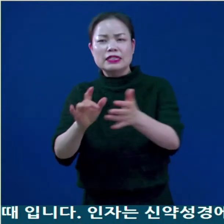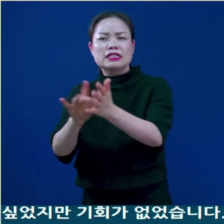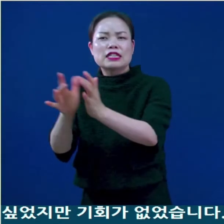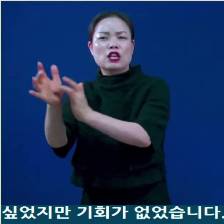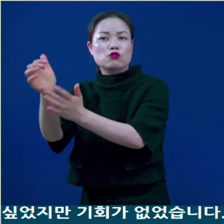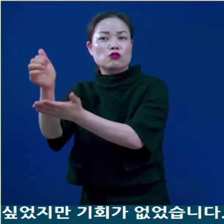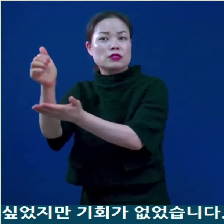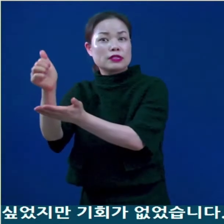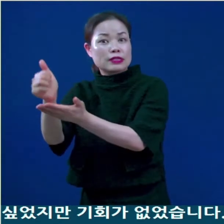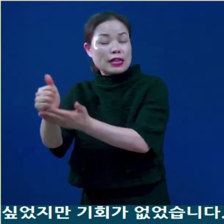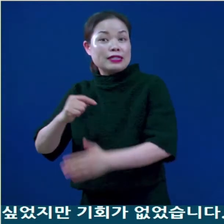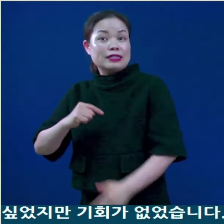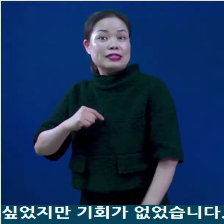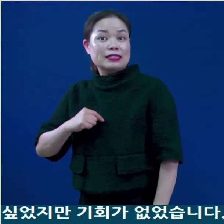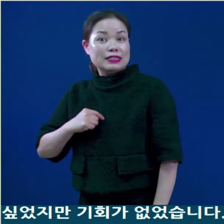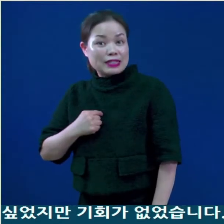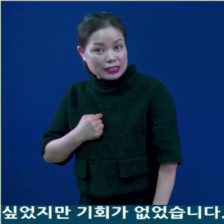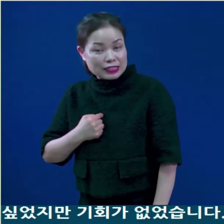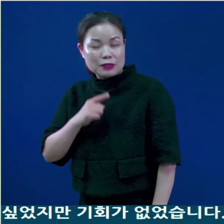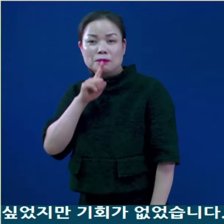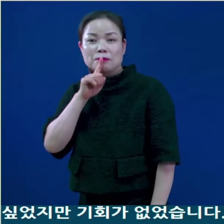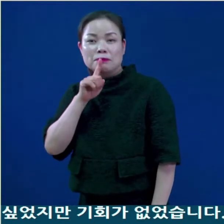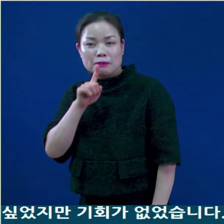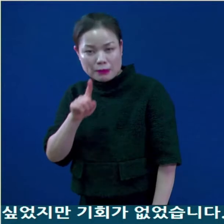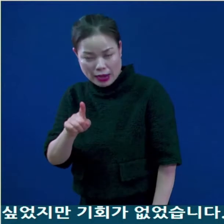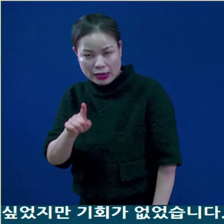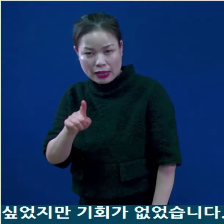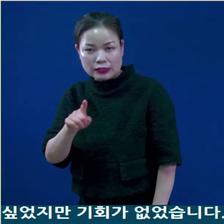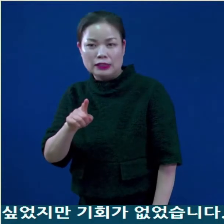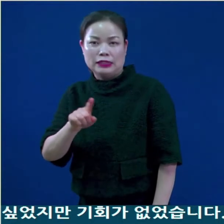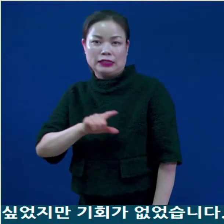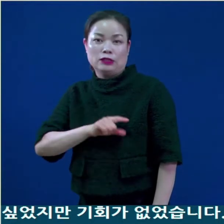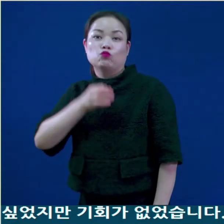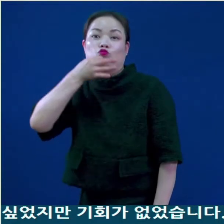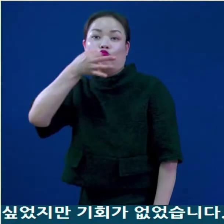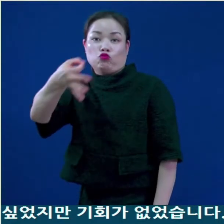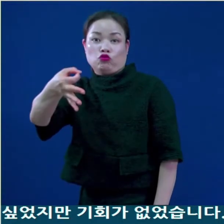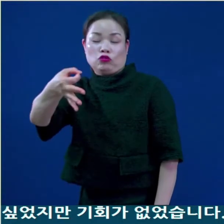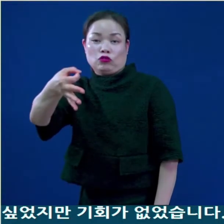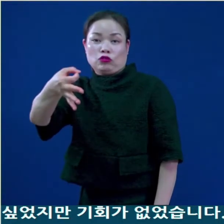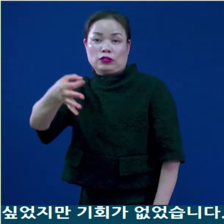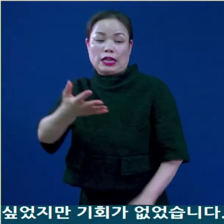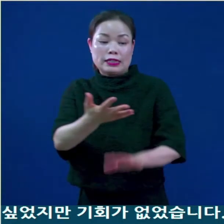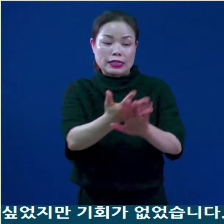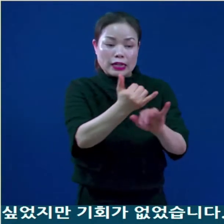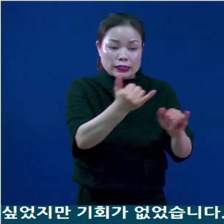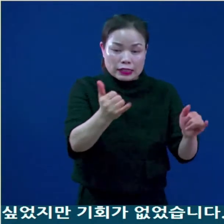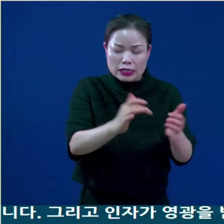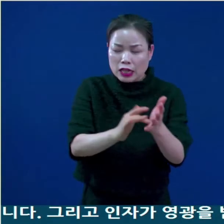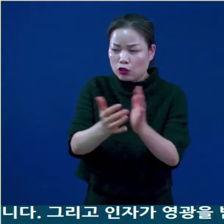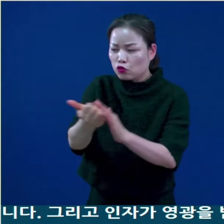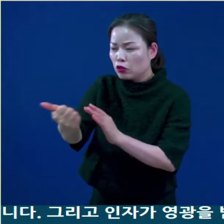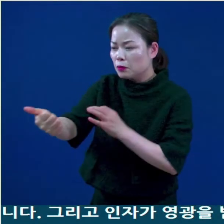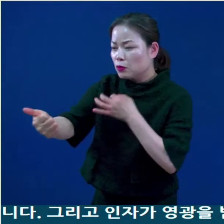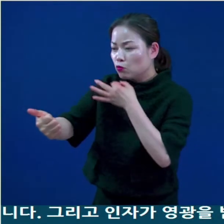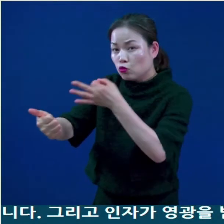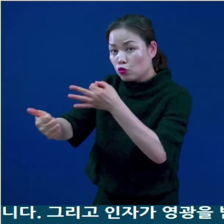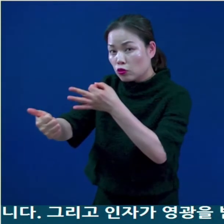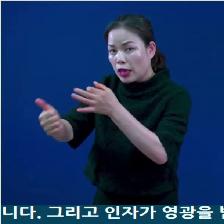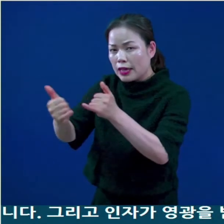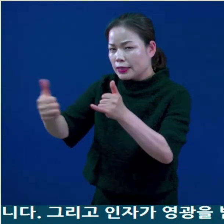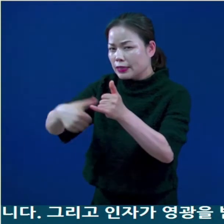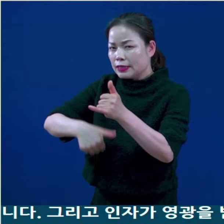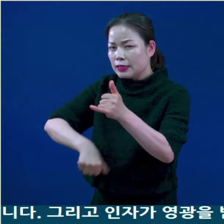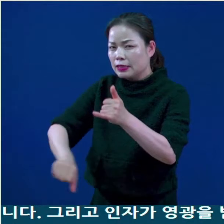예수님께서 자신을 가리켜 부르는 칭호였습니다. 다른 사람이 예수님을 가리켜서